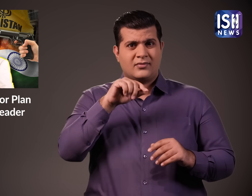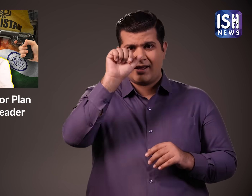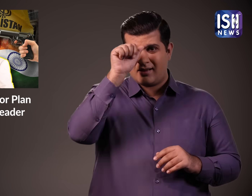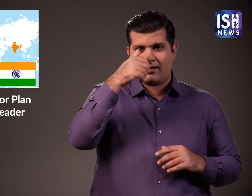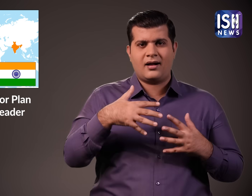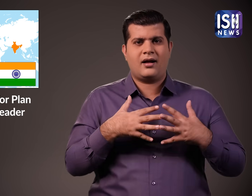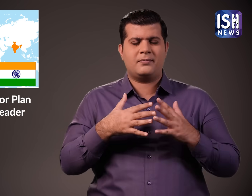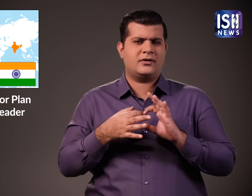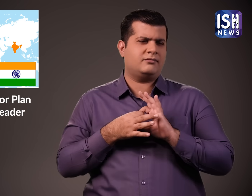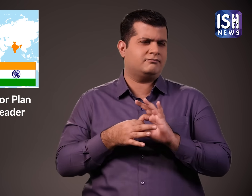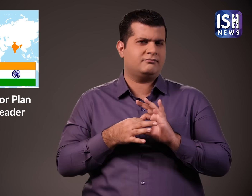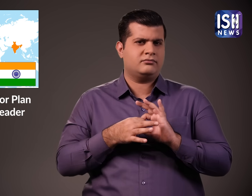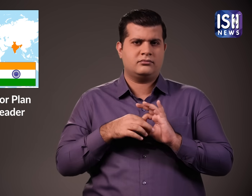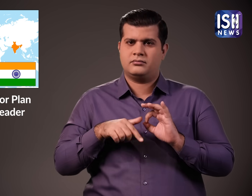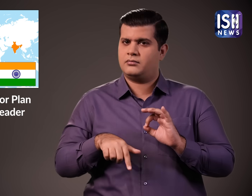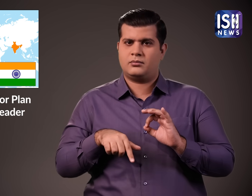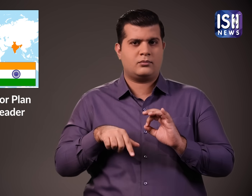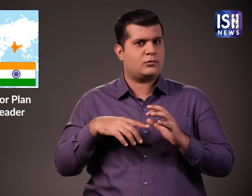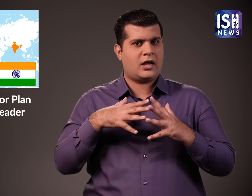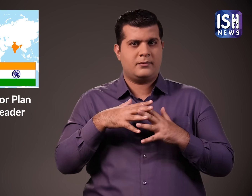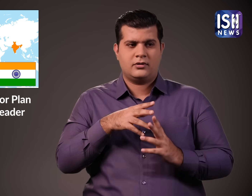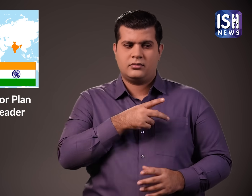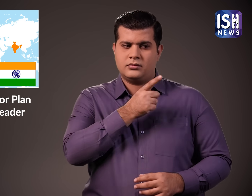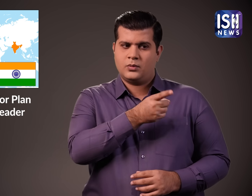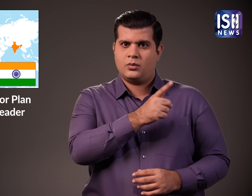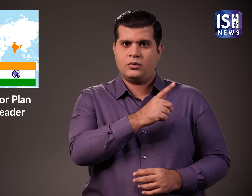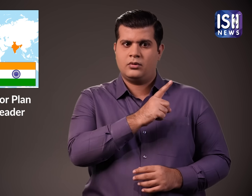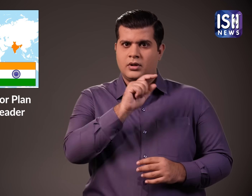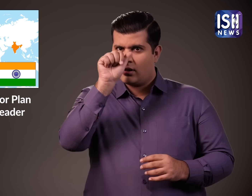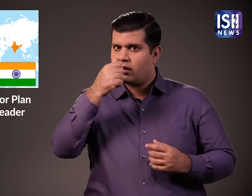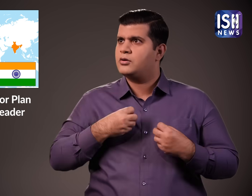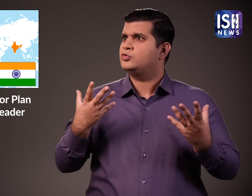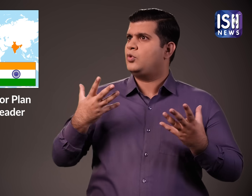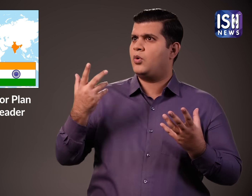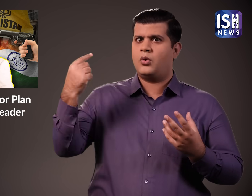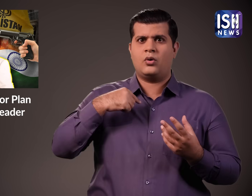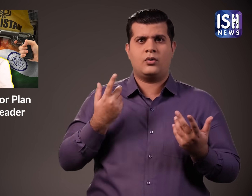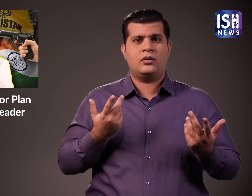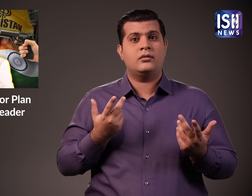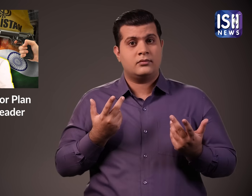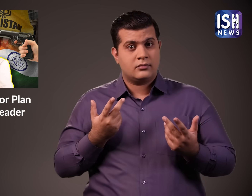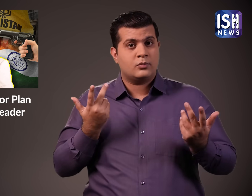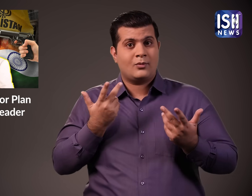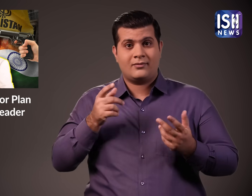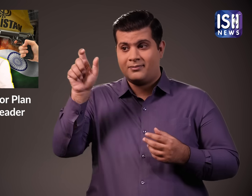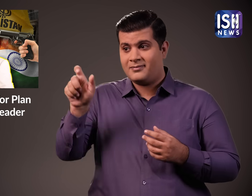भारत अमेरिका के अच्छे रिष्टे अब तनाव पूर्णा होते जा रहे है क्योंकि चौकाने वाली बात ये है कि अमेरिका ने भारत को जेतावनी दी है